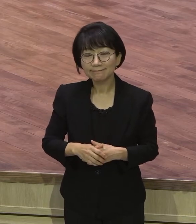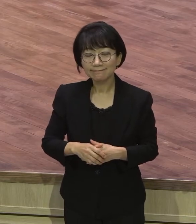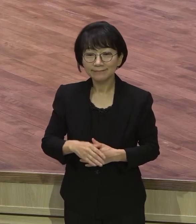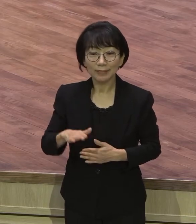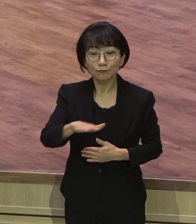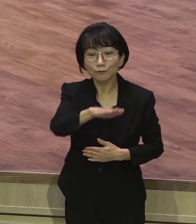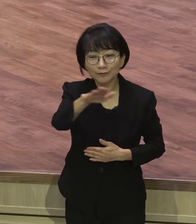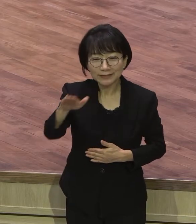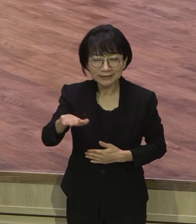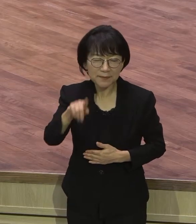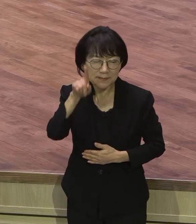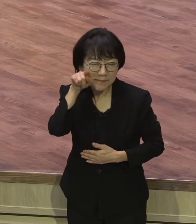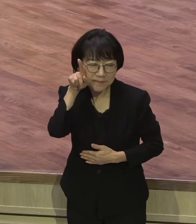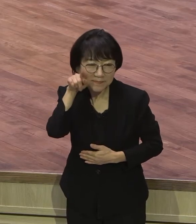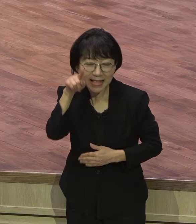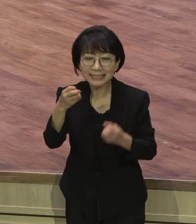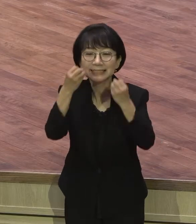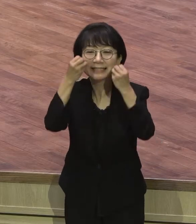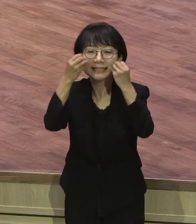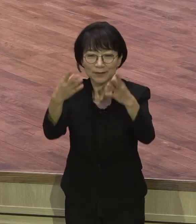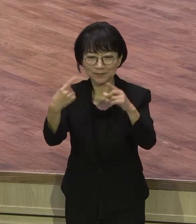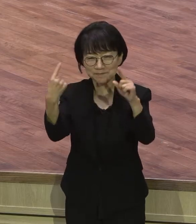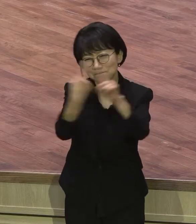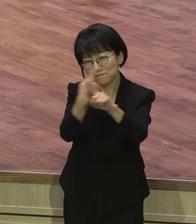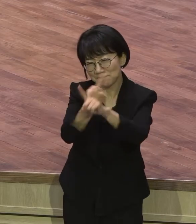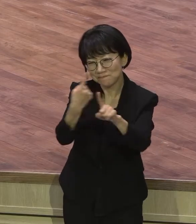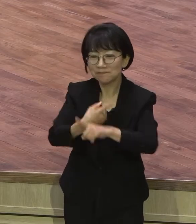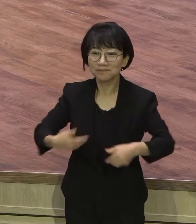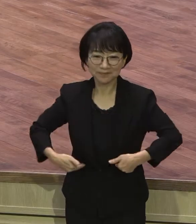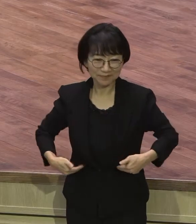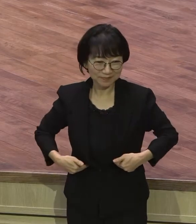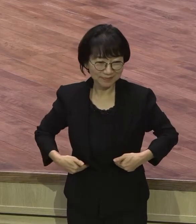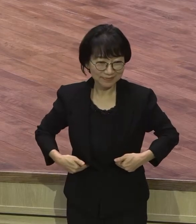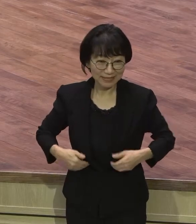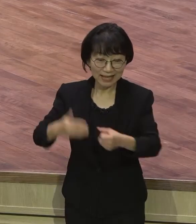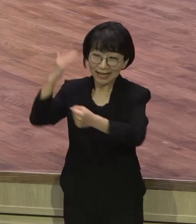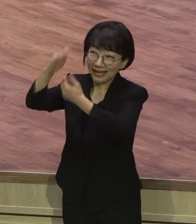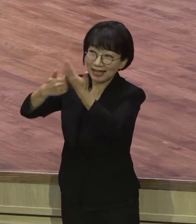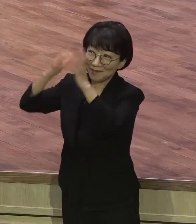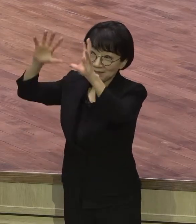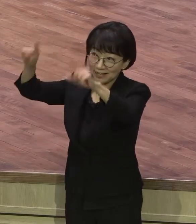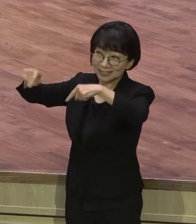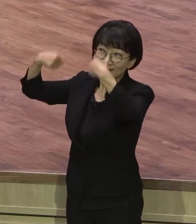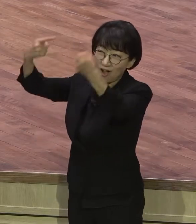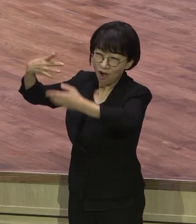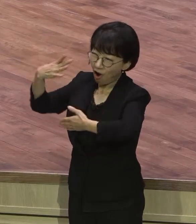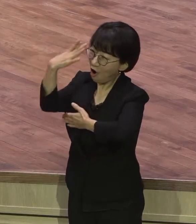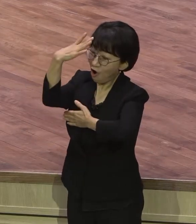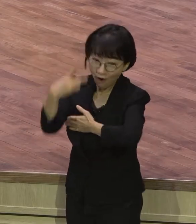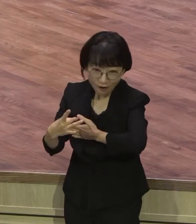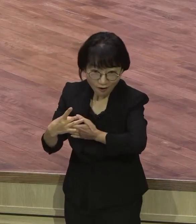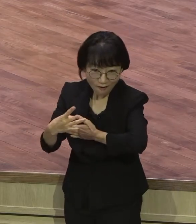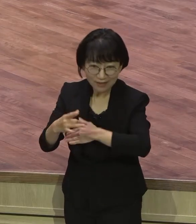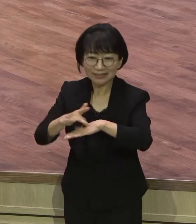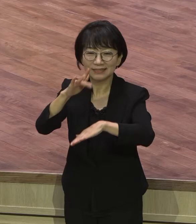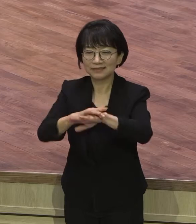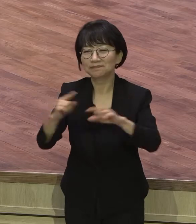새롭게 어떻게 갱신해야 돼요? 하나님 나라 들어갈 백성으로 하나님 나라 천국 백성으로 체질이 바뀌어 가야